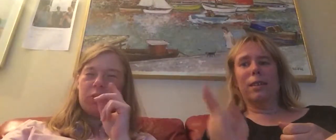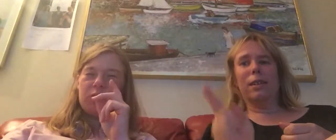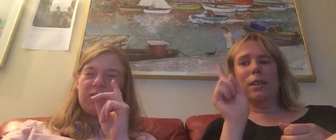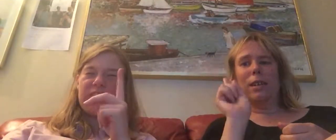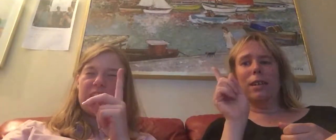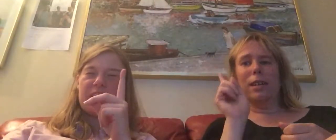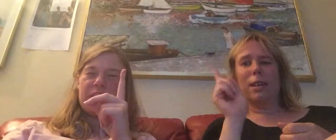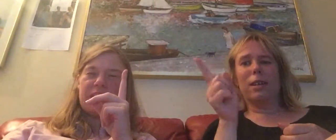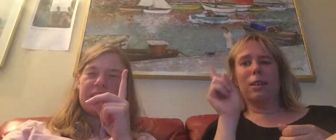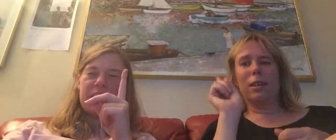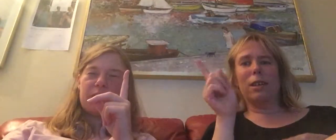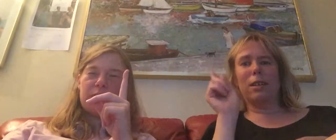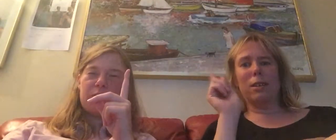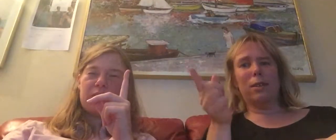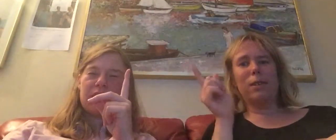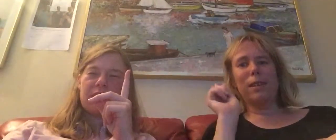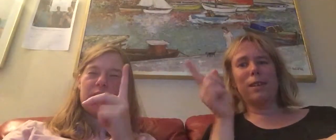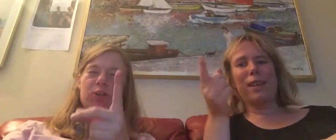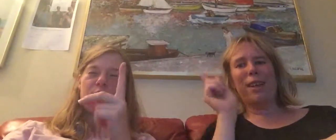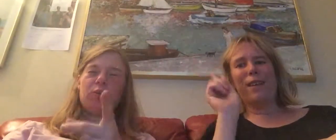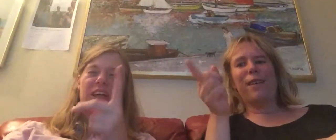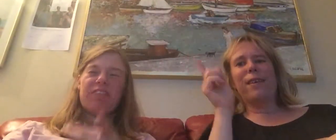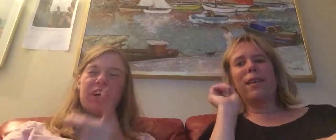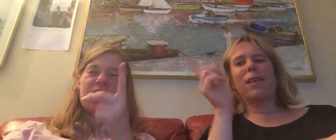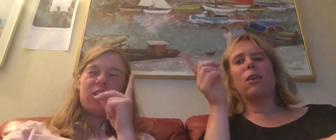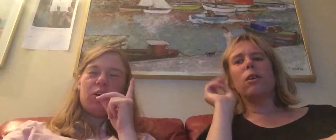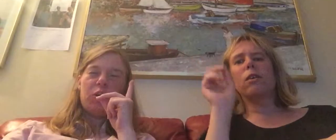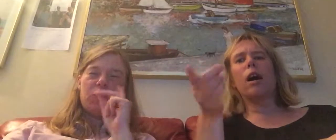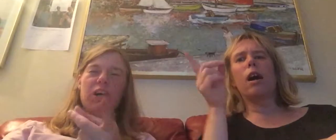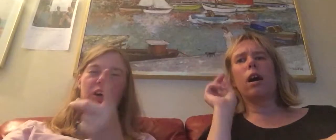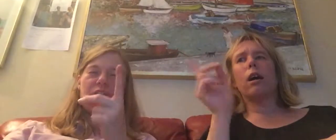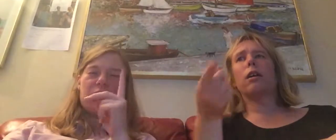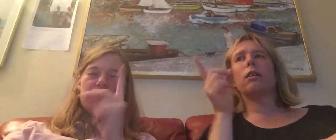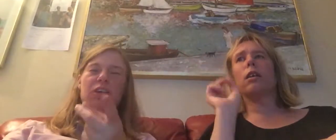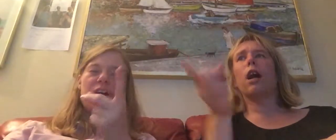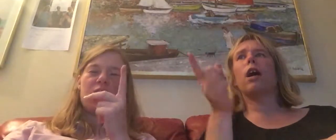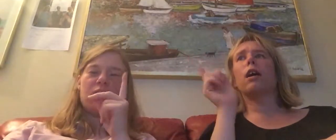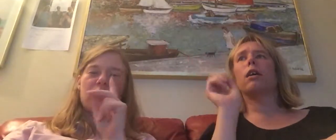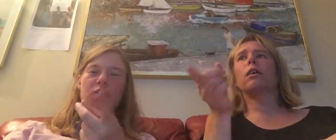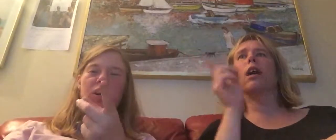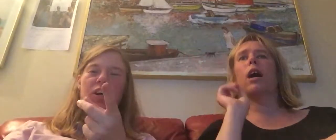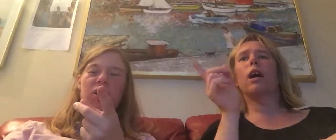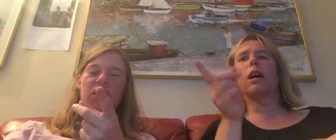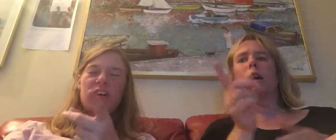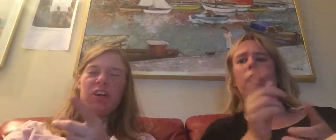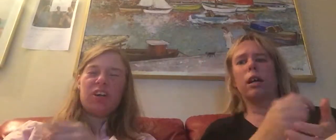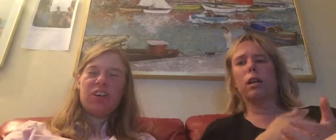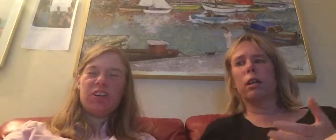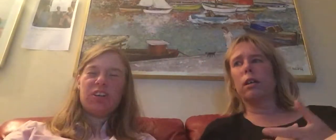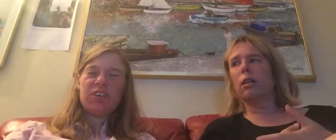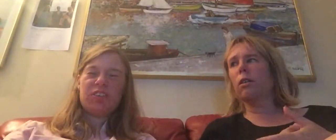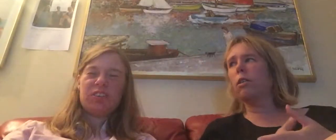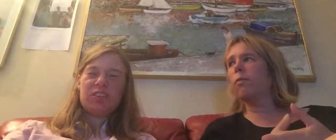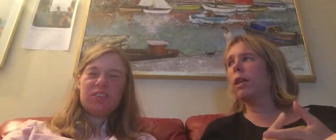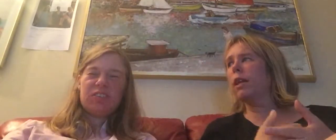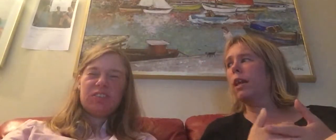år. Det är Anna och Katalund. Hon är väl. Hurra! Hurra! Hurra! Tove Nils.